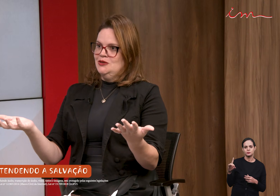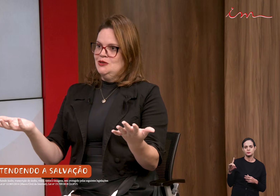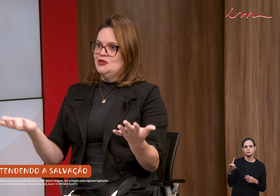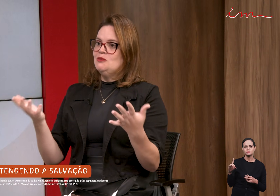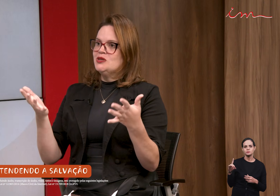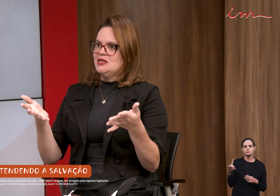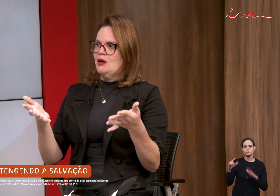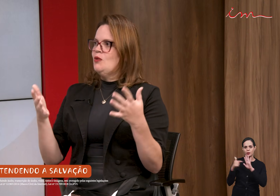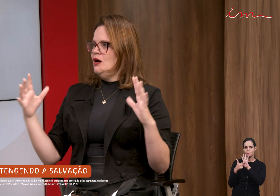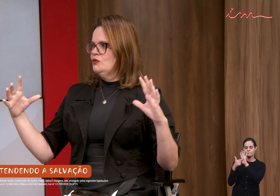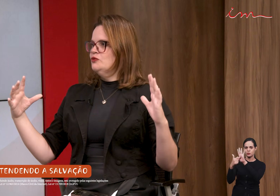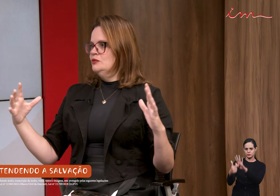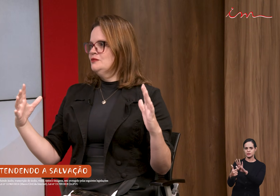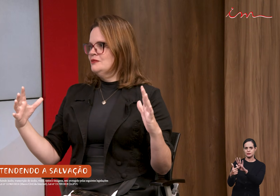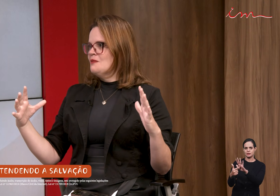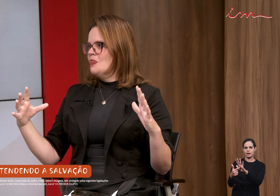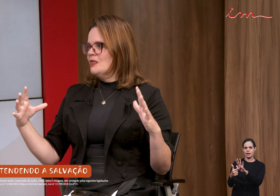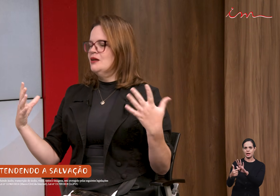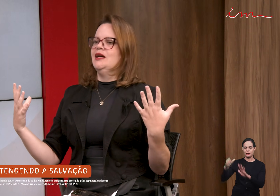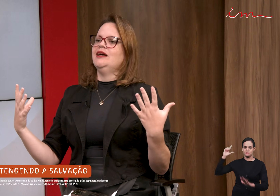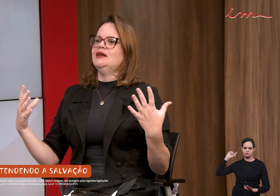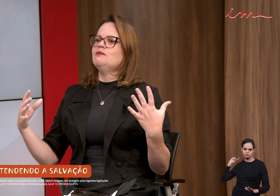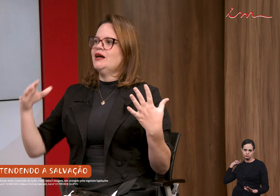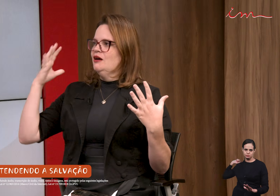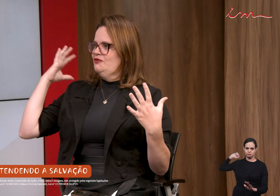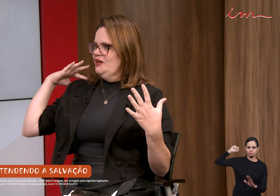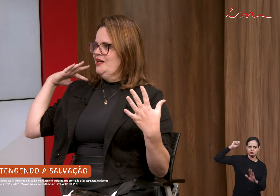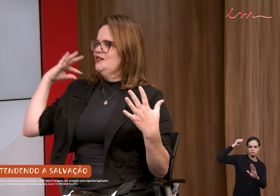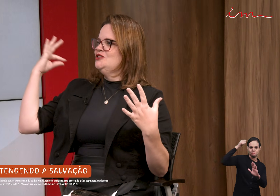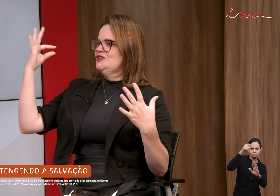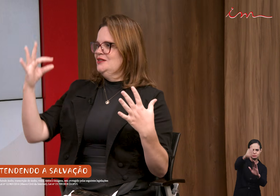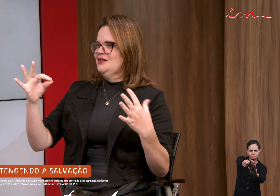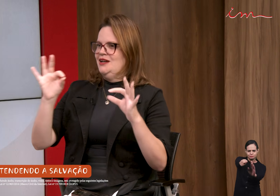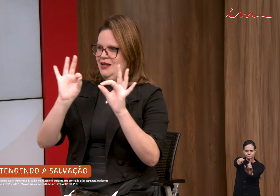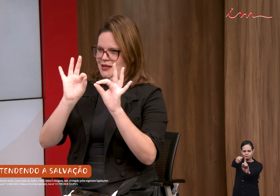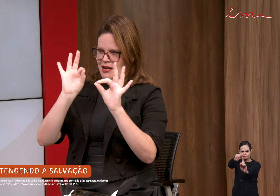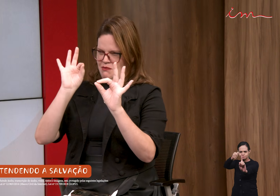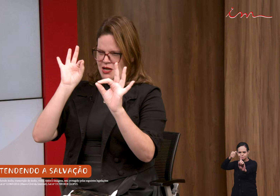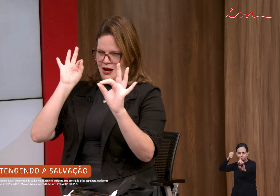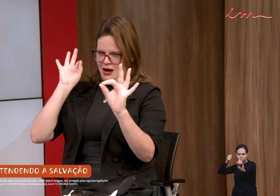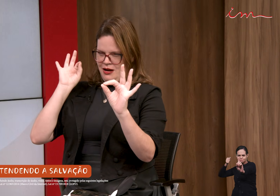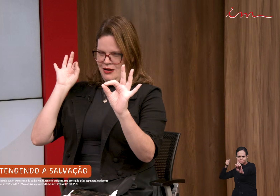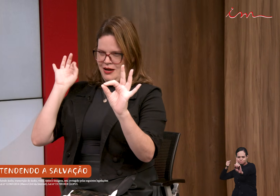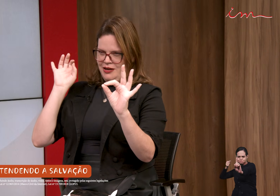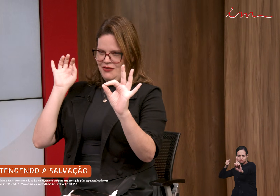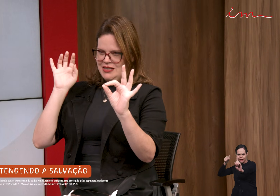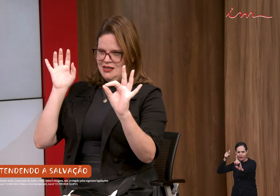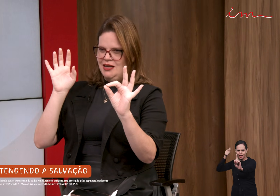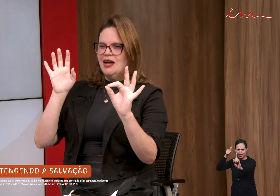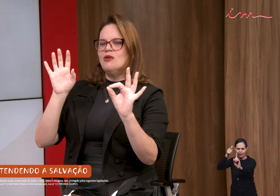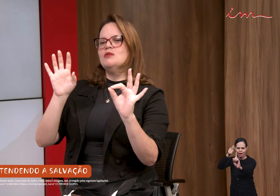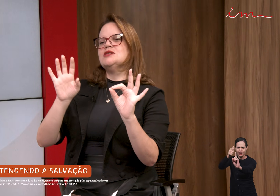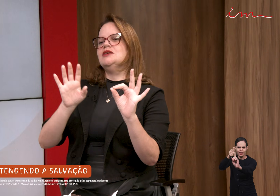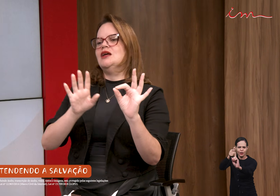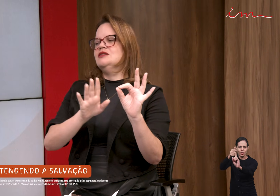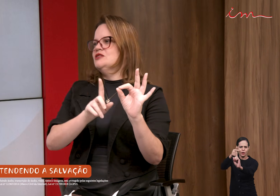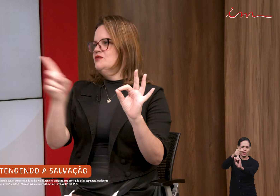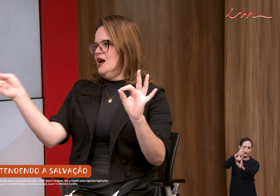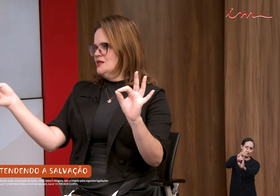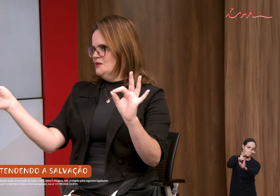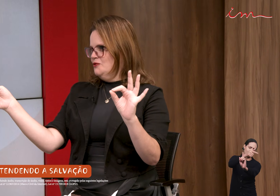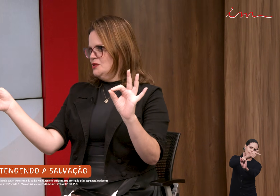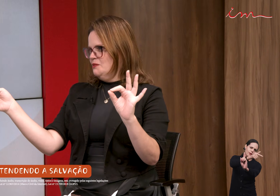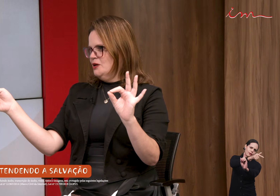classificador de mostrar o alvo, e aí pegar uma flecha, e aí mirar e fazer, é como se